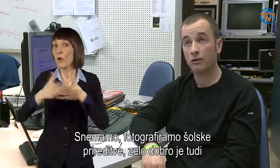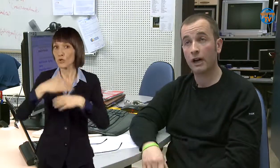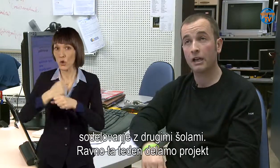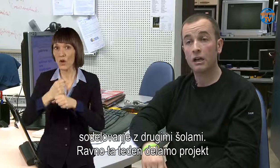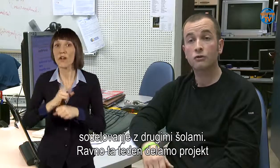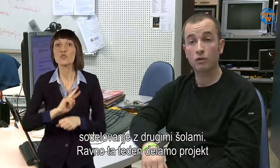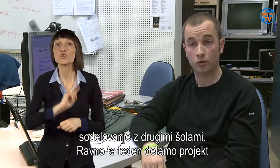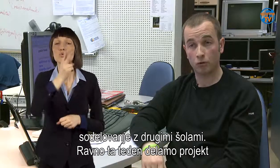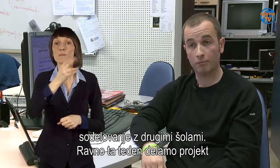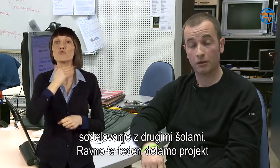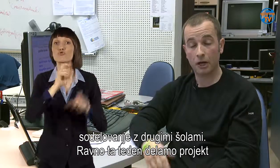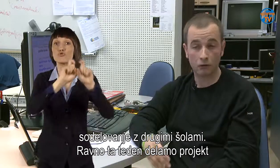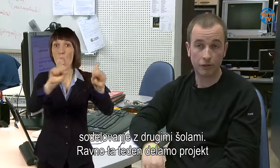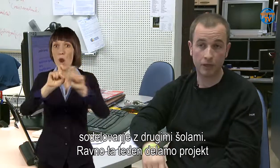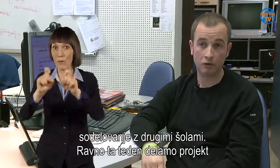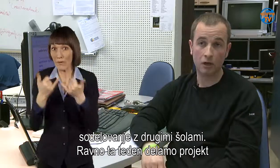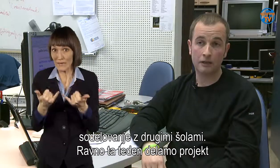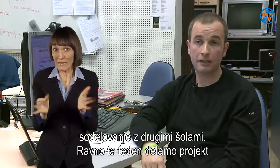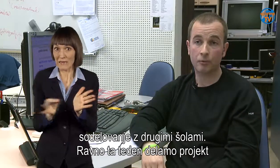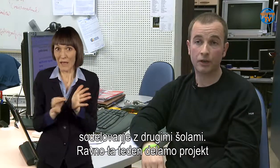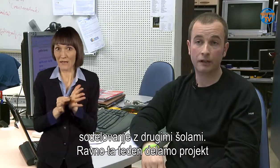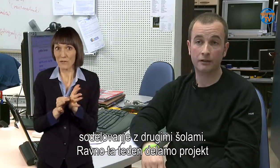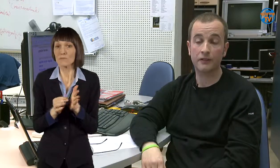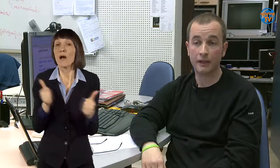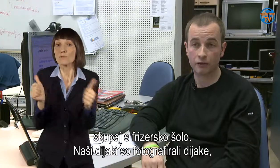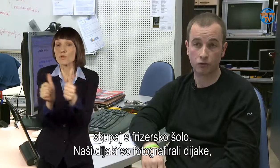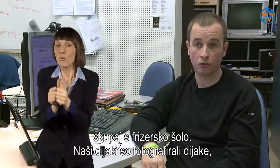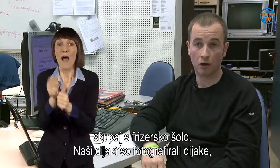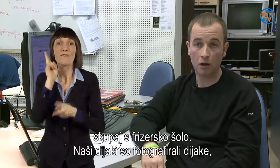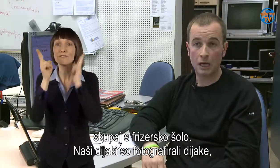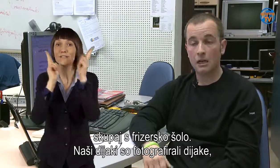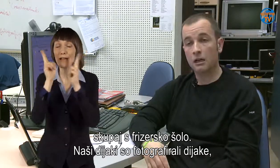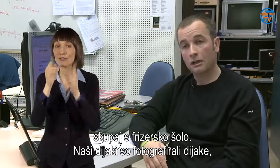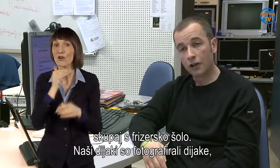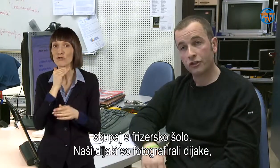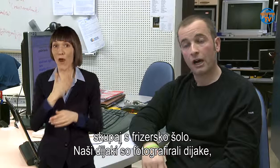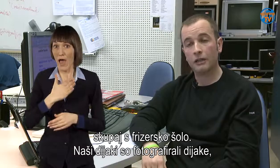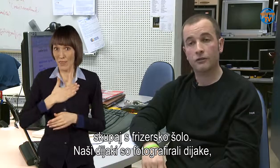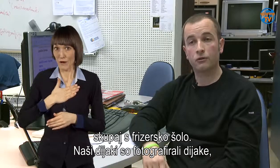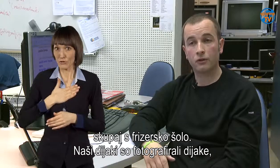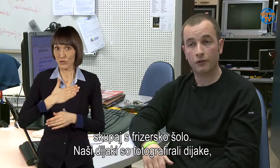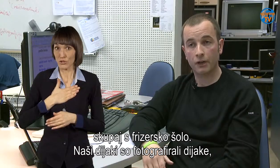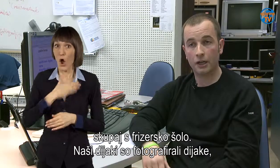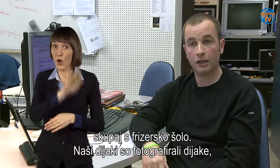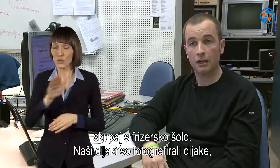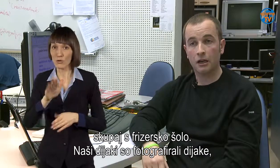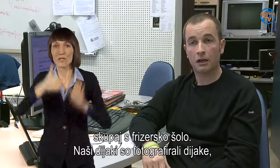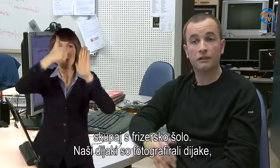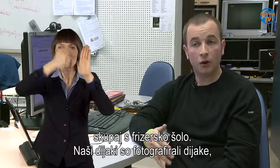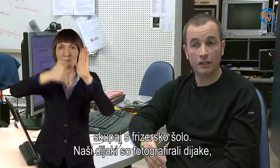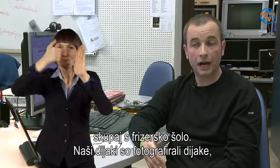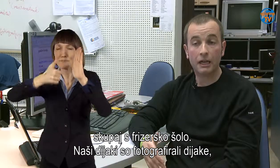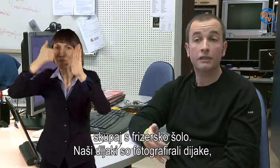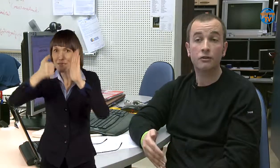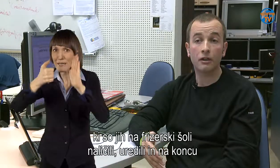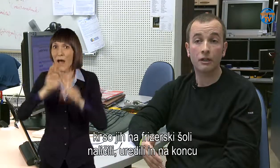je sodelovanje z drugimi šolami. Ravno v tem tednu se dela projekt s frizersko šolo. Naši dijaki so fotografirali